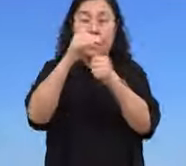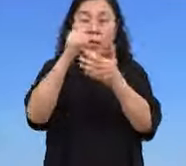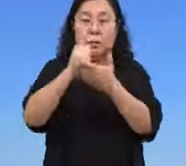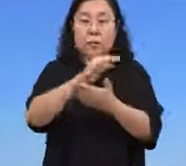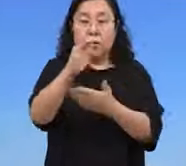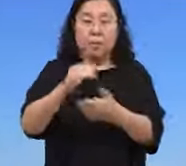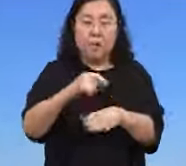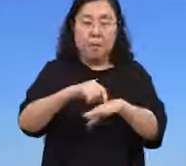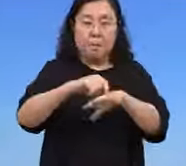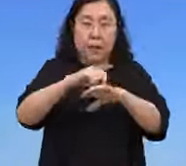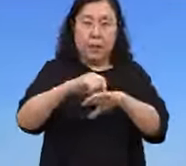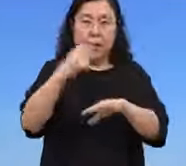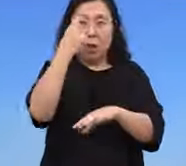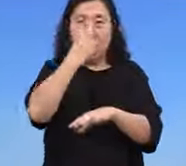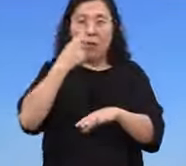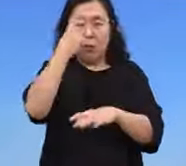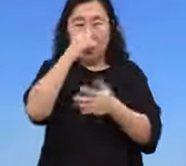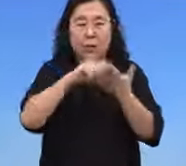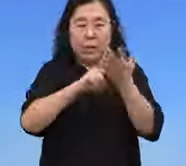드러내게 하신 사건이다.